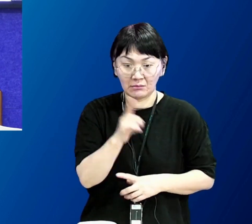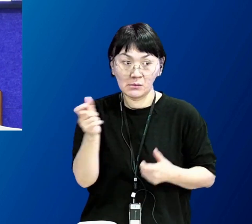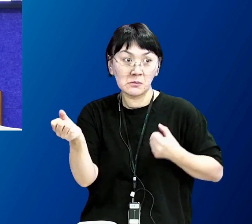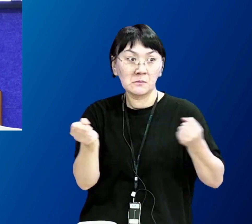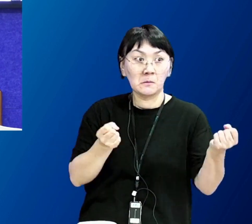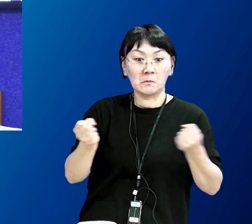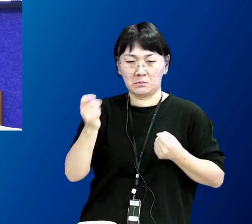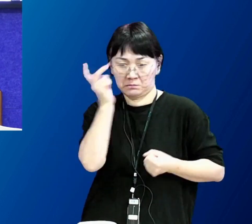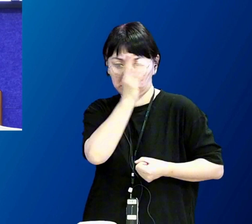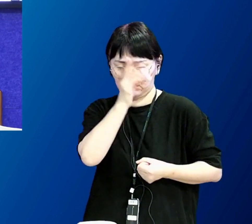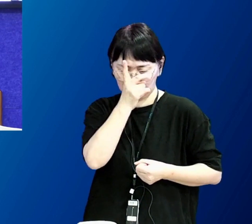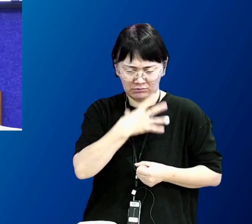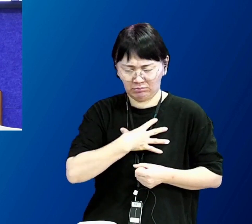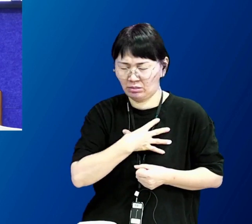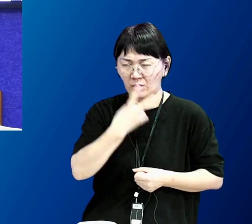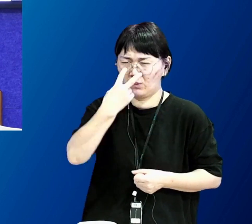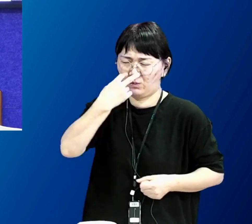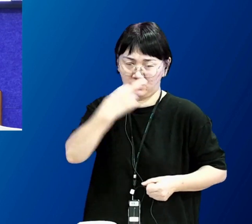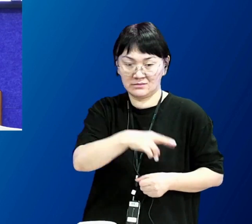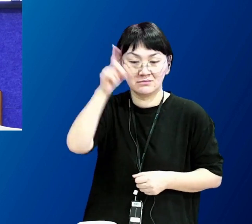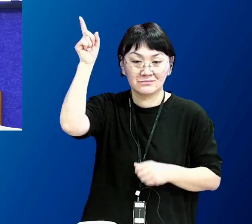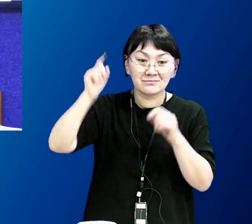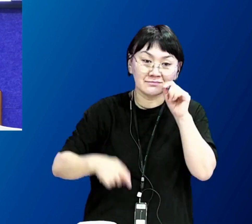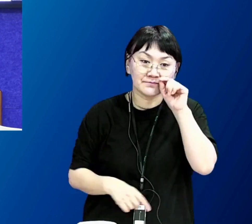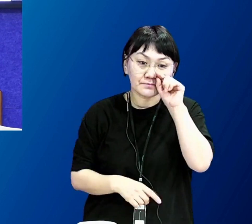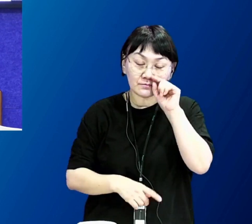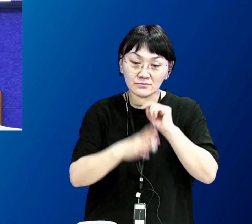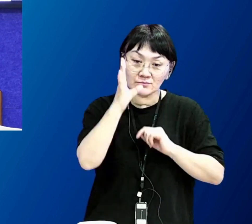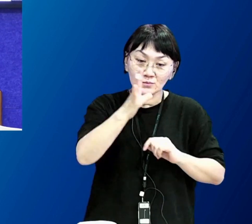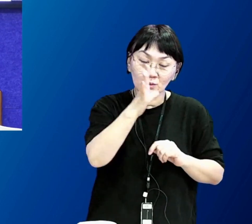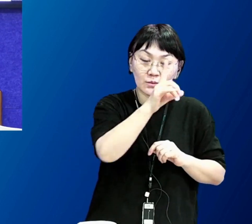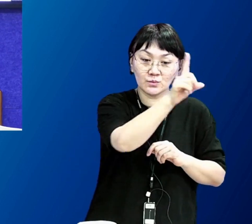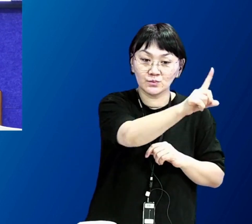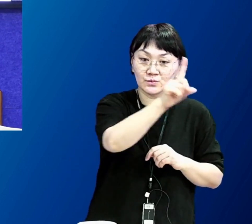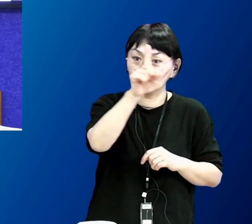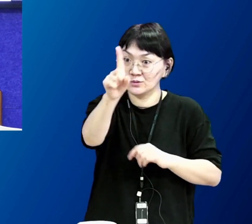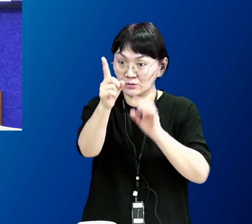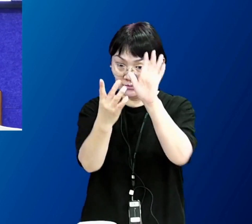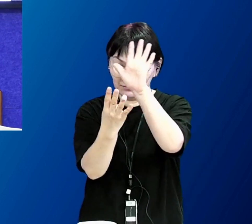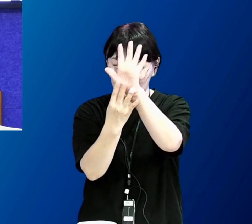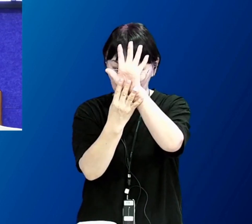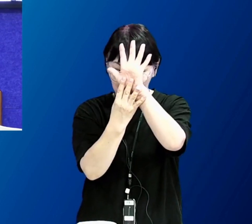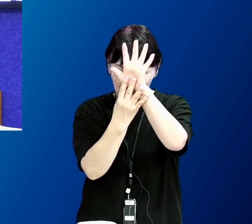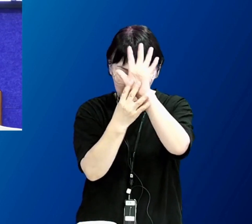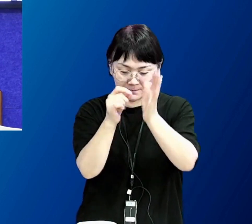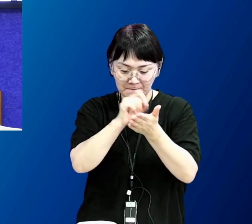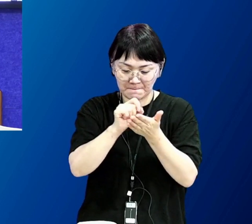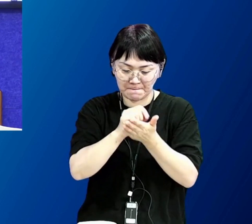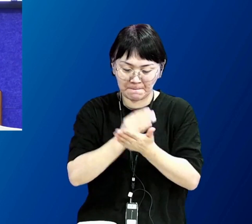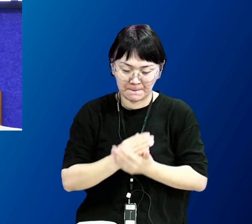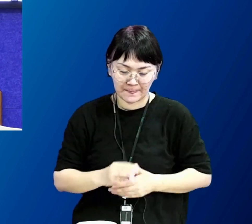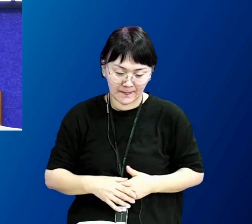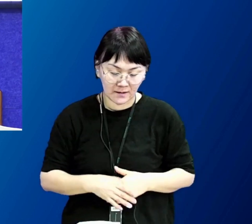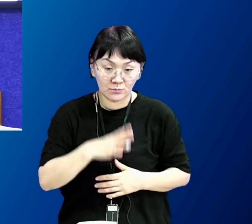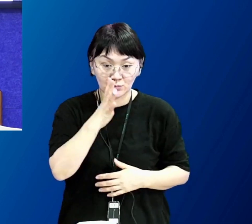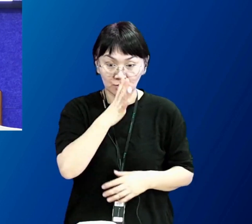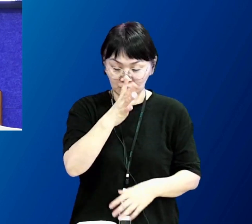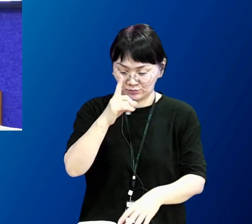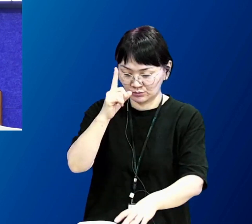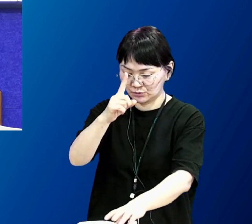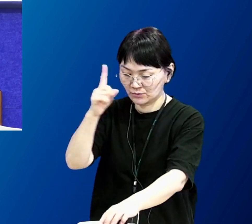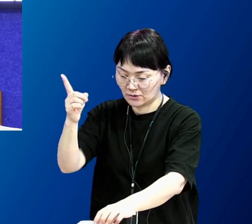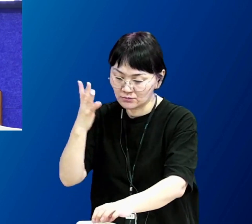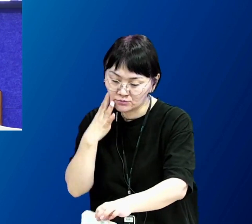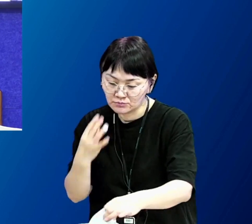нү. Энэ дуулал 119-ыг харъя. Дуулал 119 дээр. Дуулал